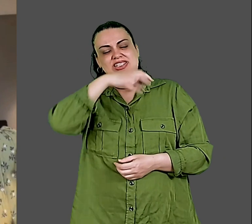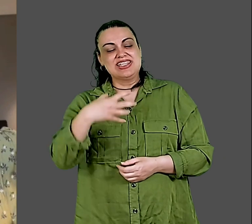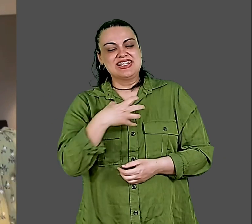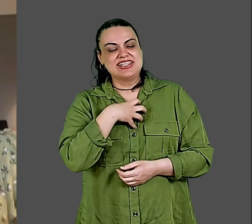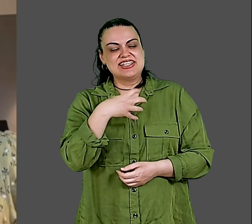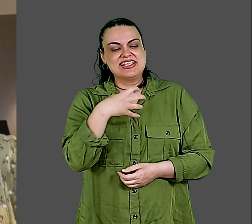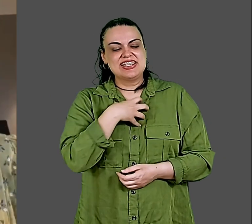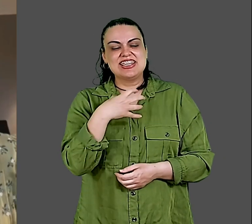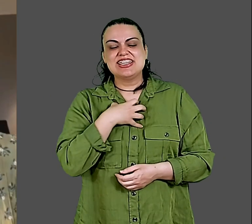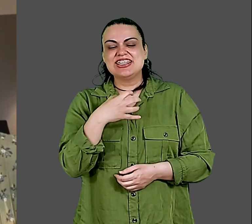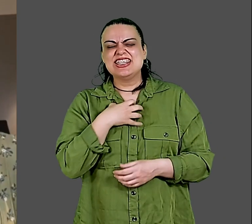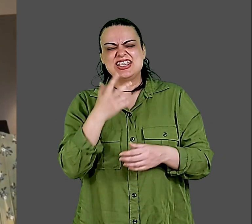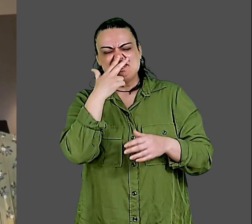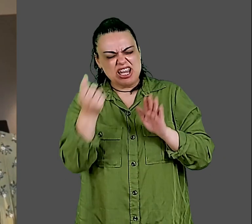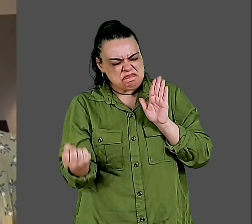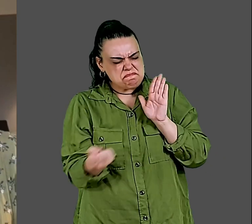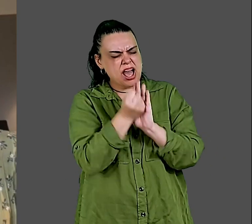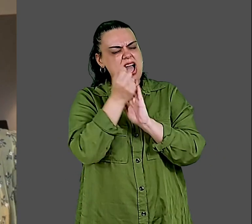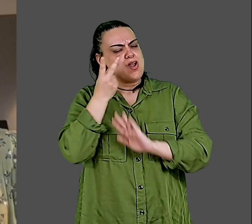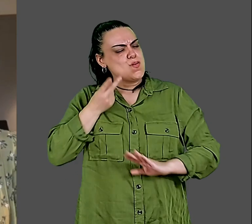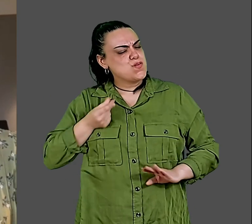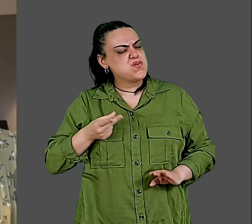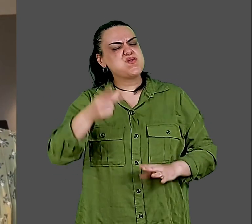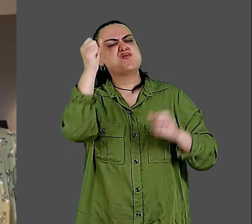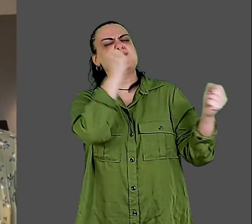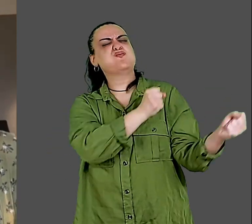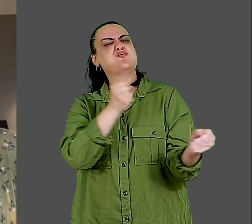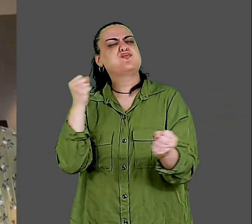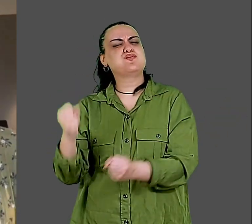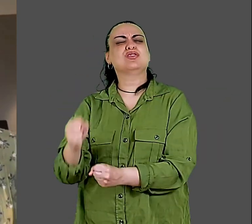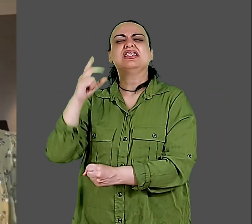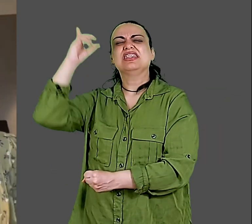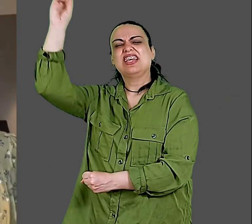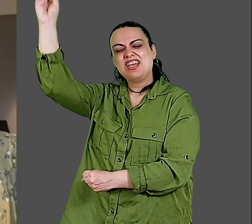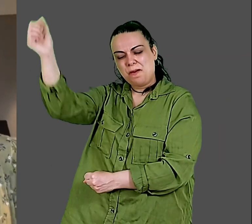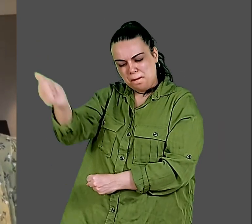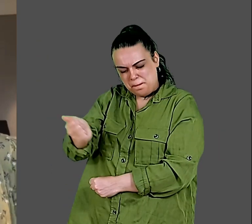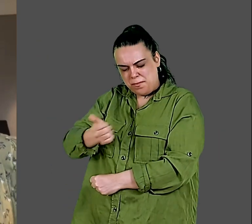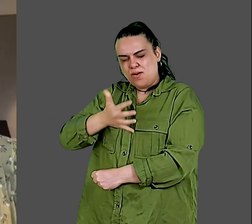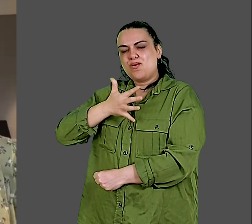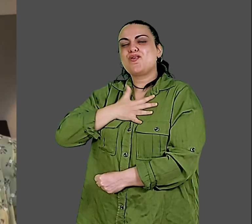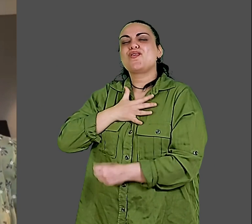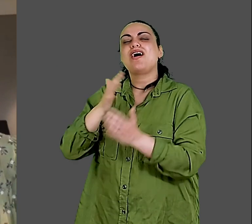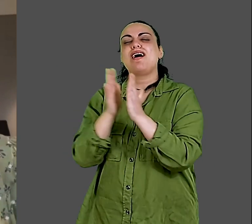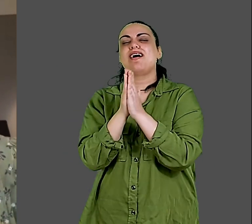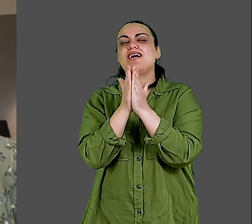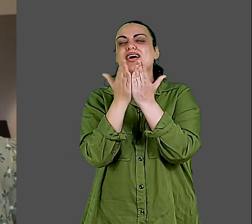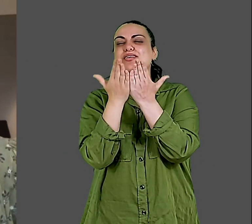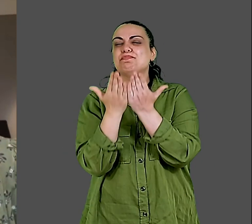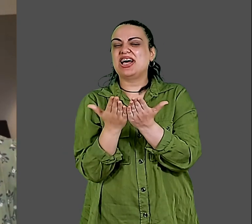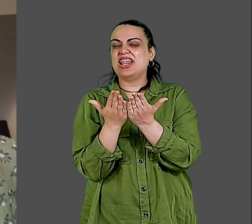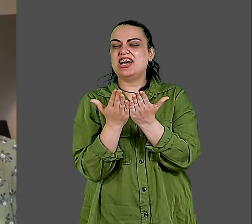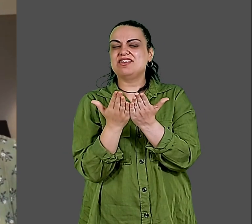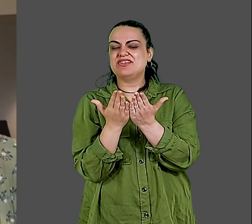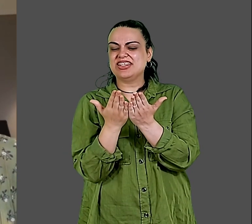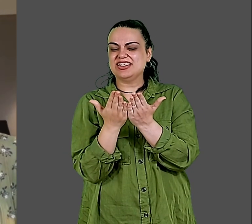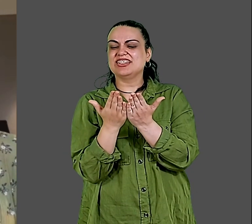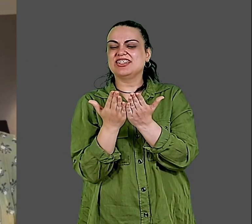essa sensação que não é passageira, mas pela realidade do teu poder se manifestando em nós pela tua